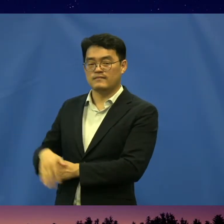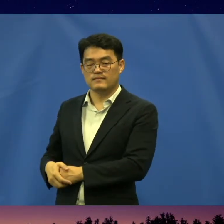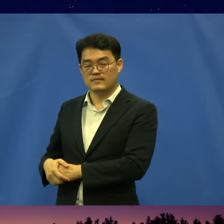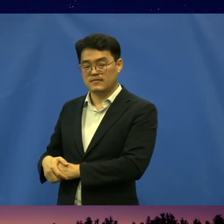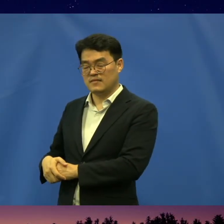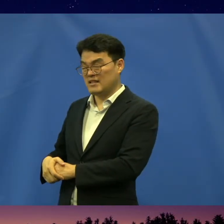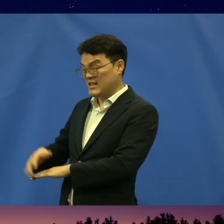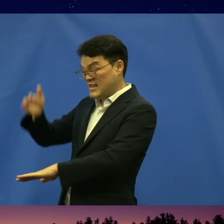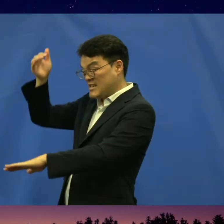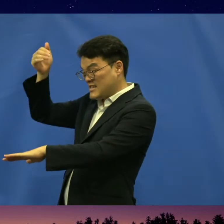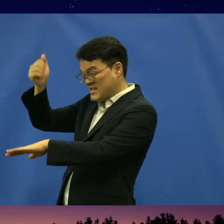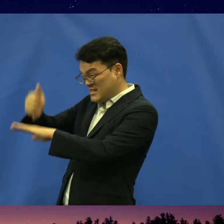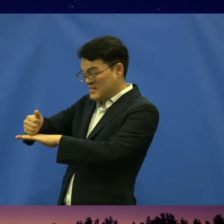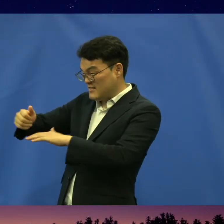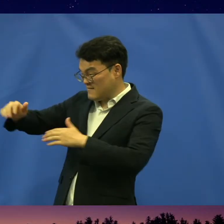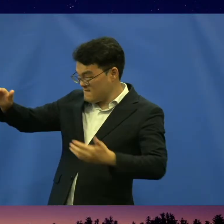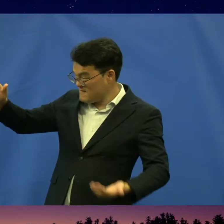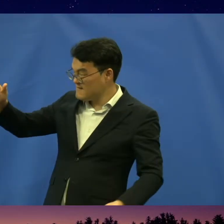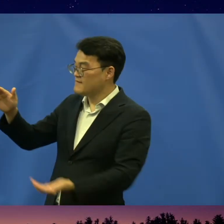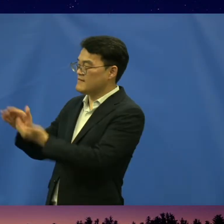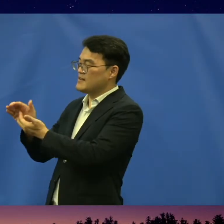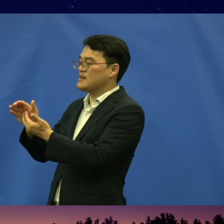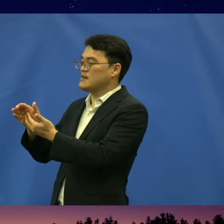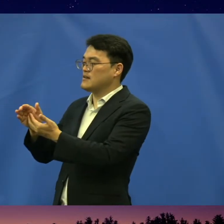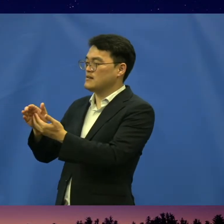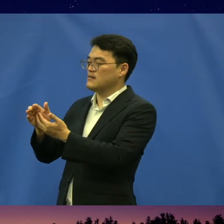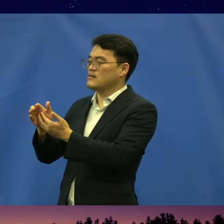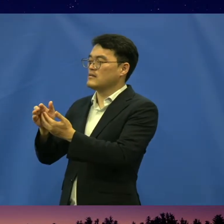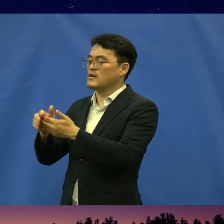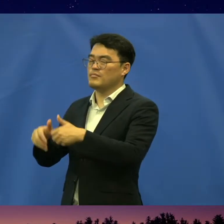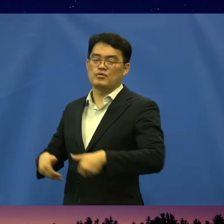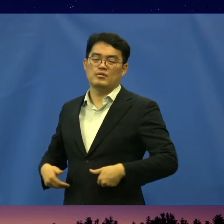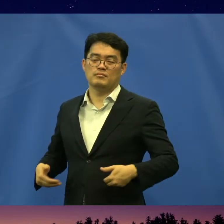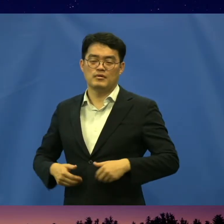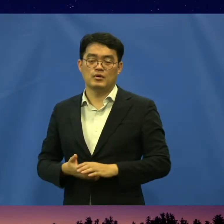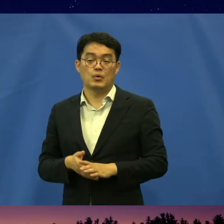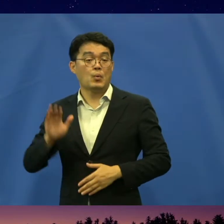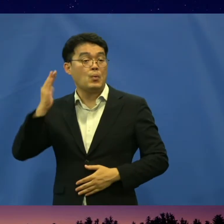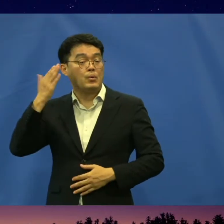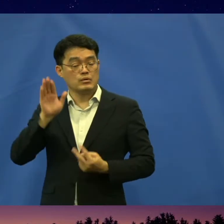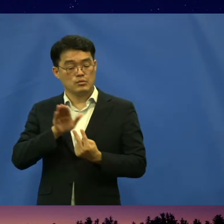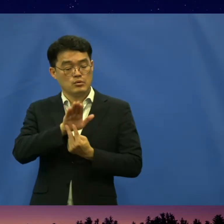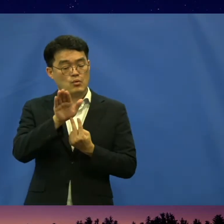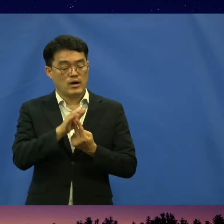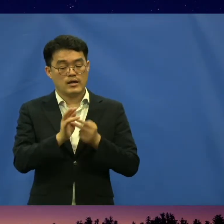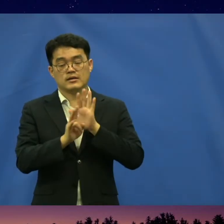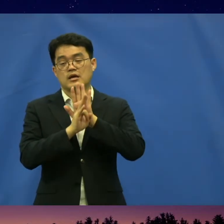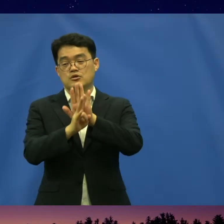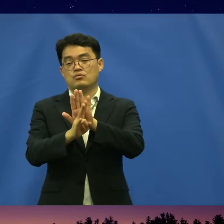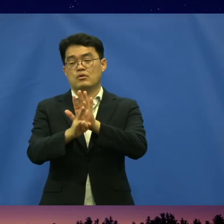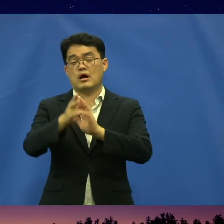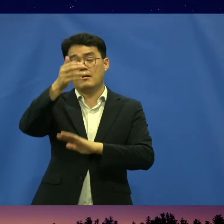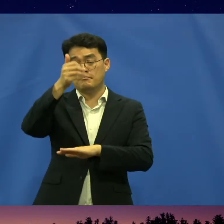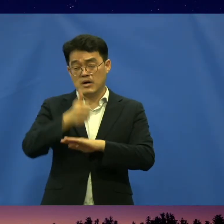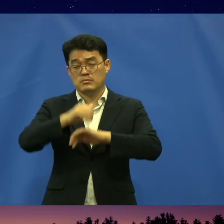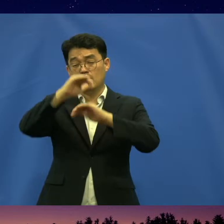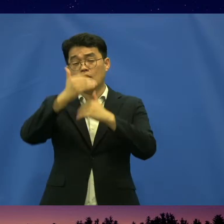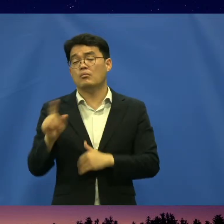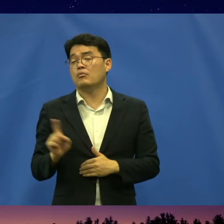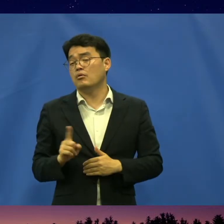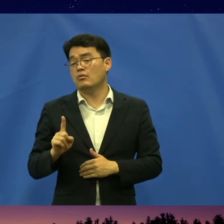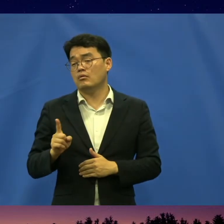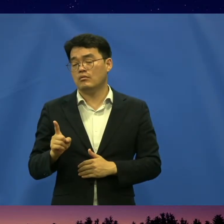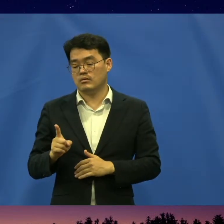상은 끝까지 간 사람에게 주는 거죠. 여러분, 요즘 요한계시록의 말씀이 그거잖아요. 이기는 자라고. 그 이기는 자는